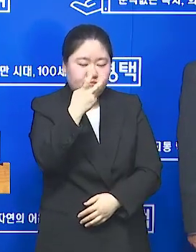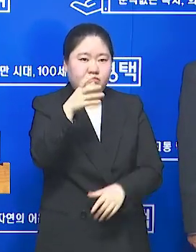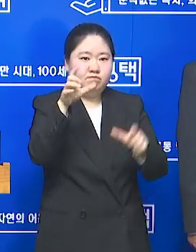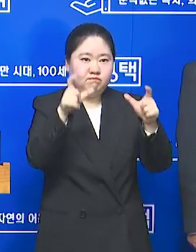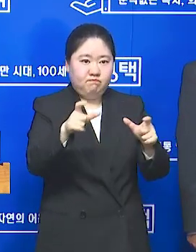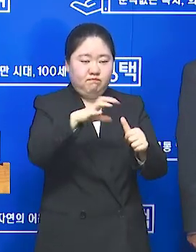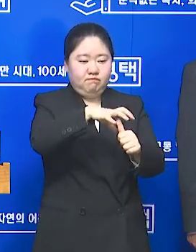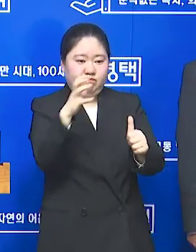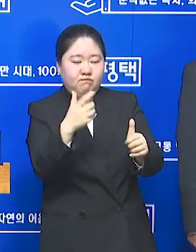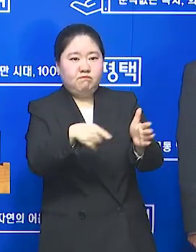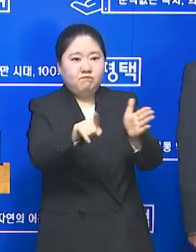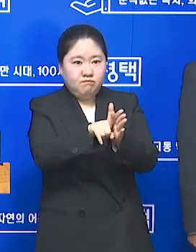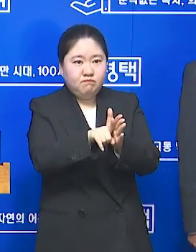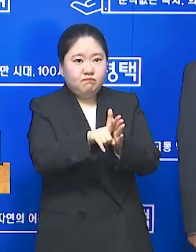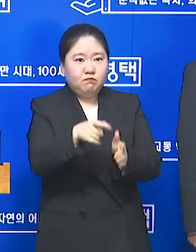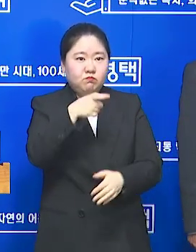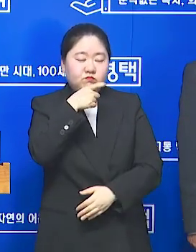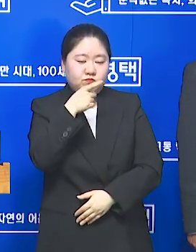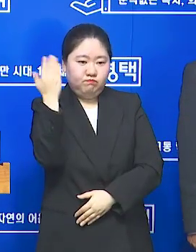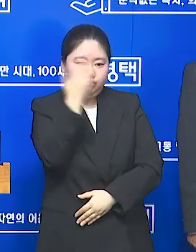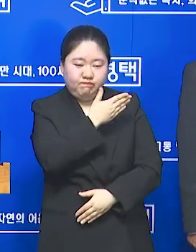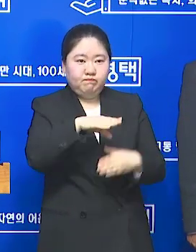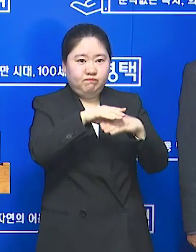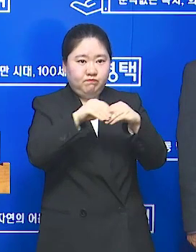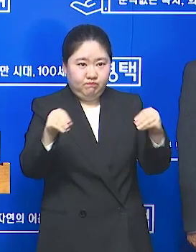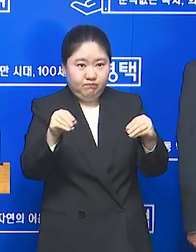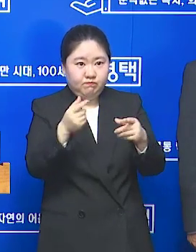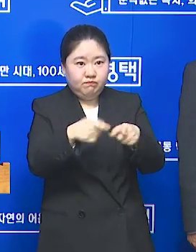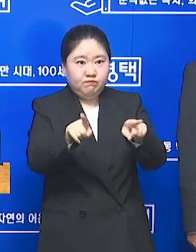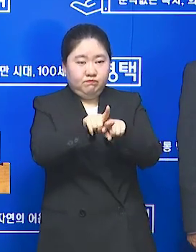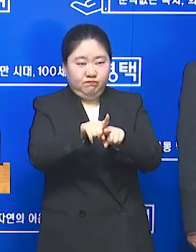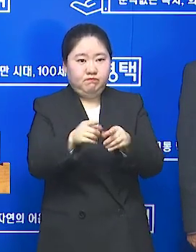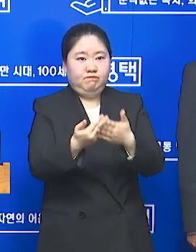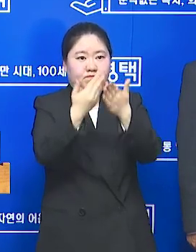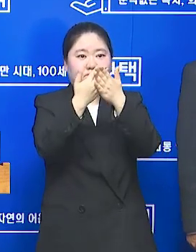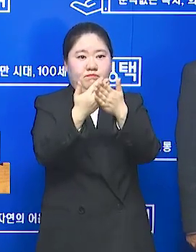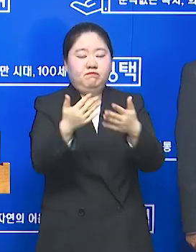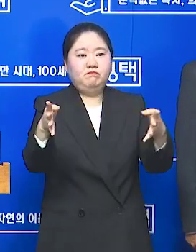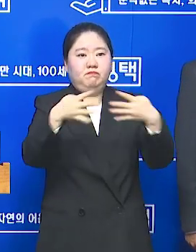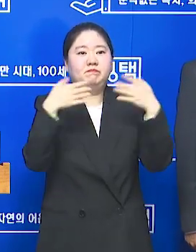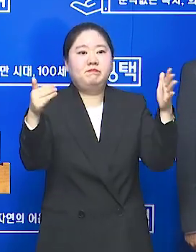비롯하여 수질 대책 등이 반영된 상생협약을 체결하였습니다.